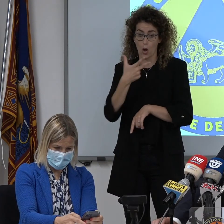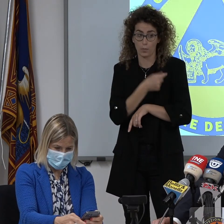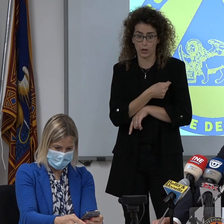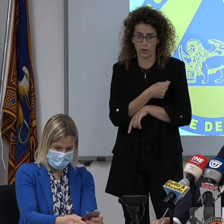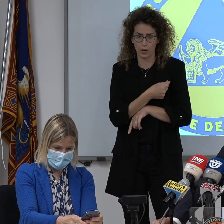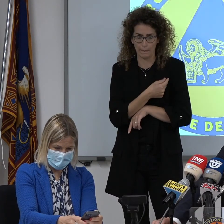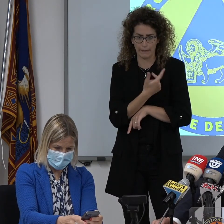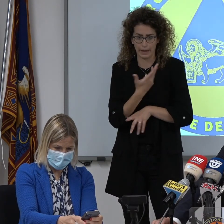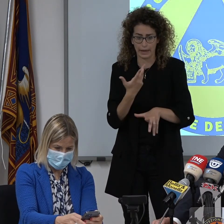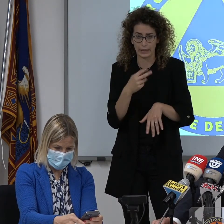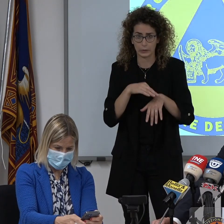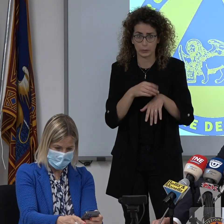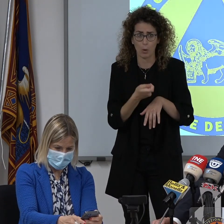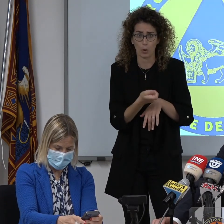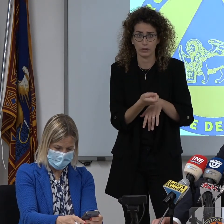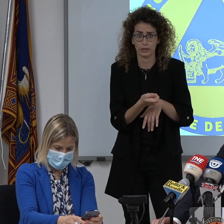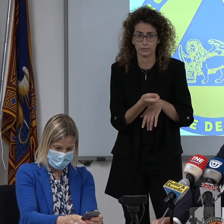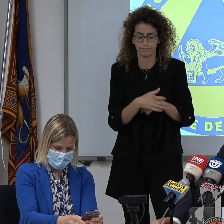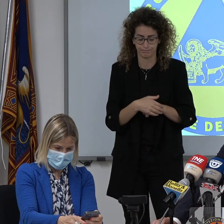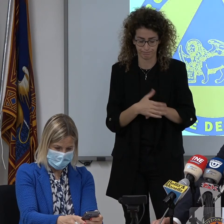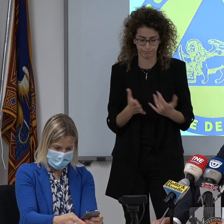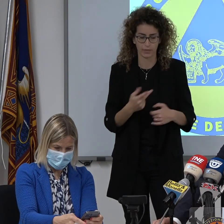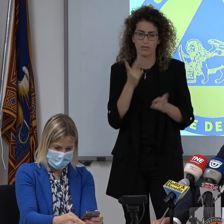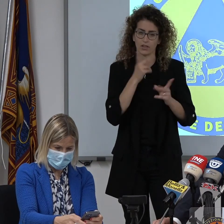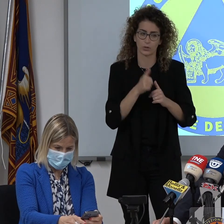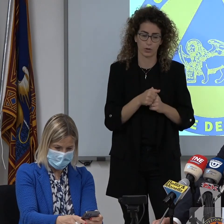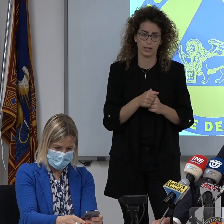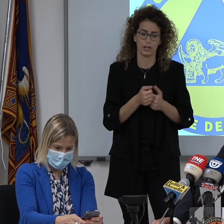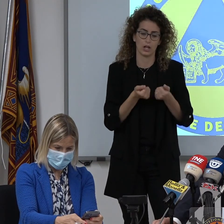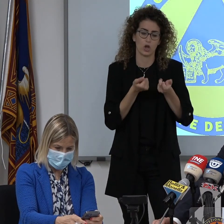i medici. Dopo è pur vero che i numeri sono infinitesimali.